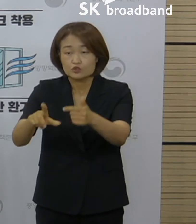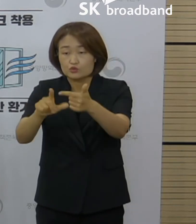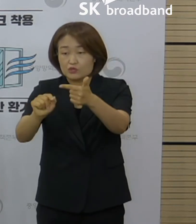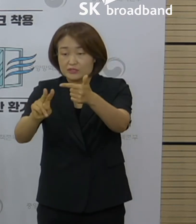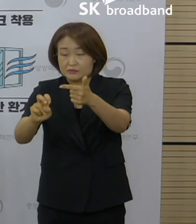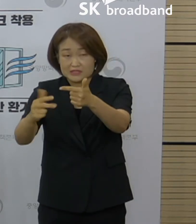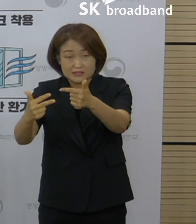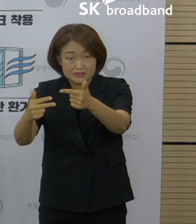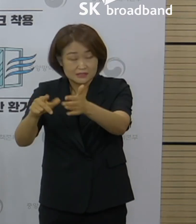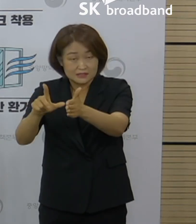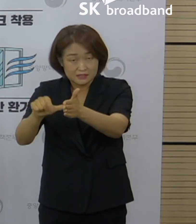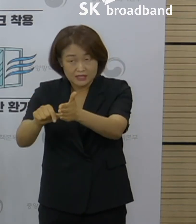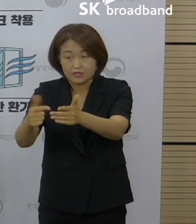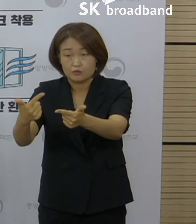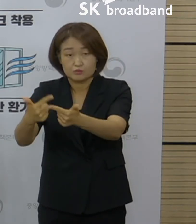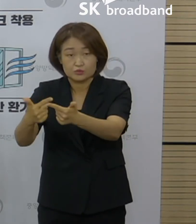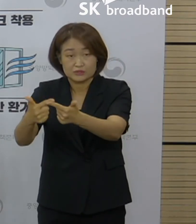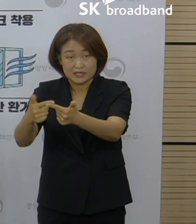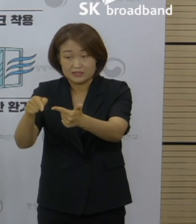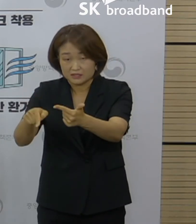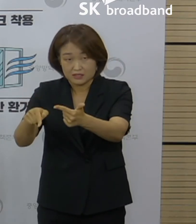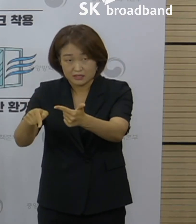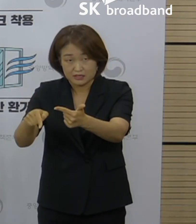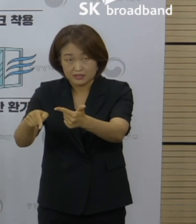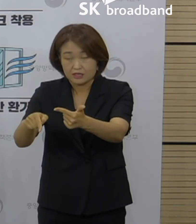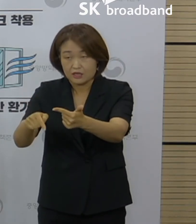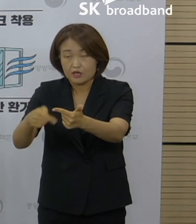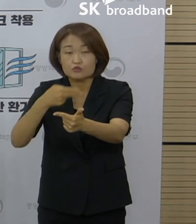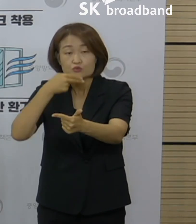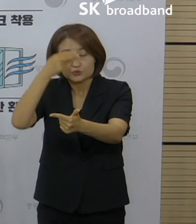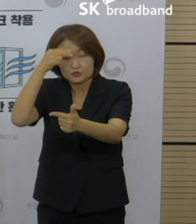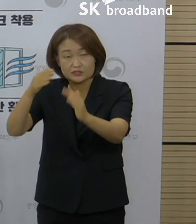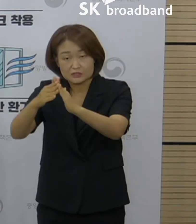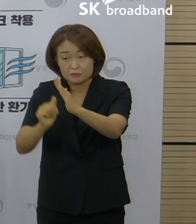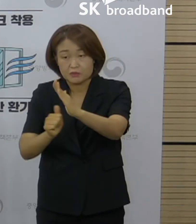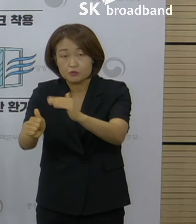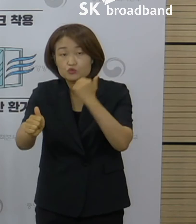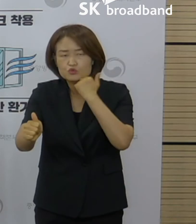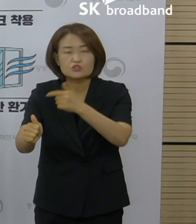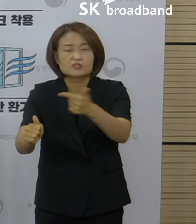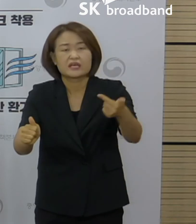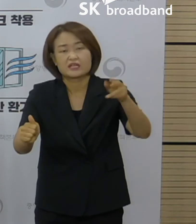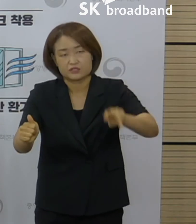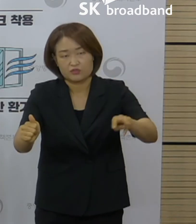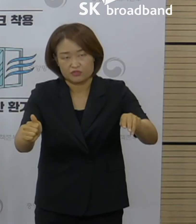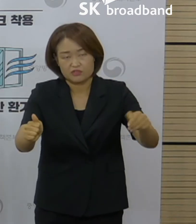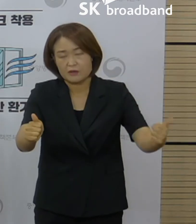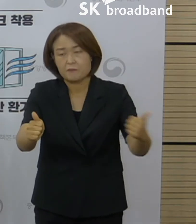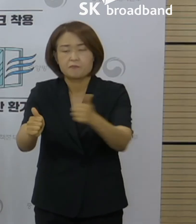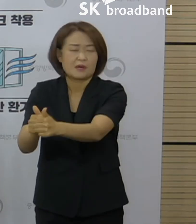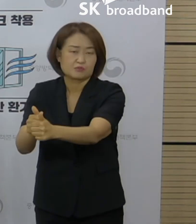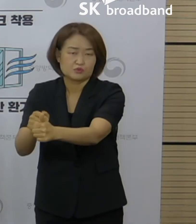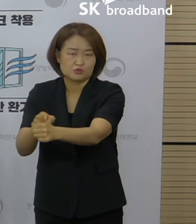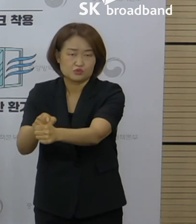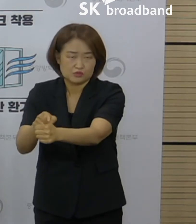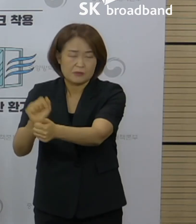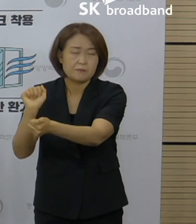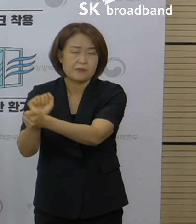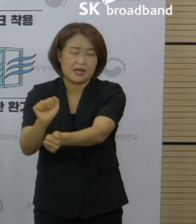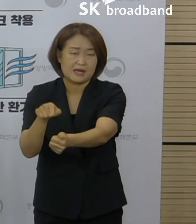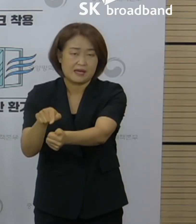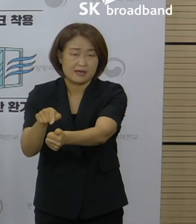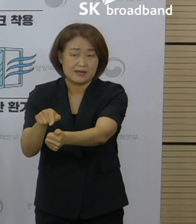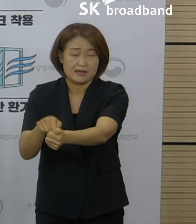날 부산에 있는 주점에 방문한 대전 거주자 한 명도 감염 확진됐다. 뭐 이런 상황이고 그